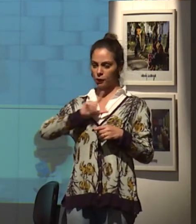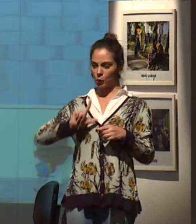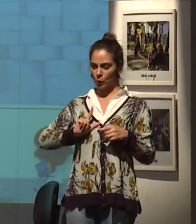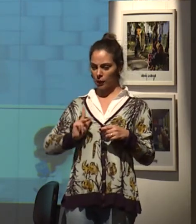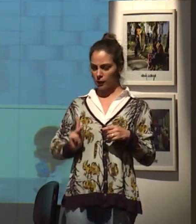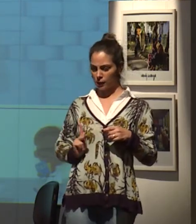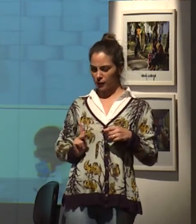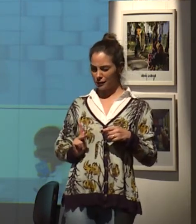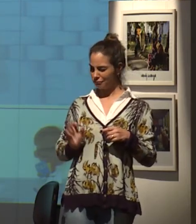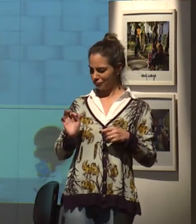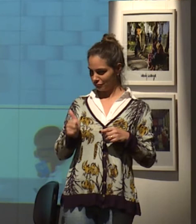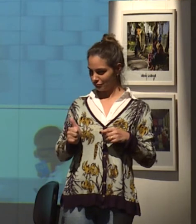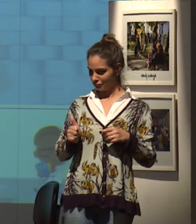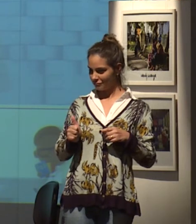Temos também Martin Luther King